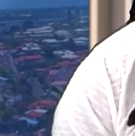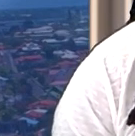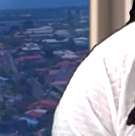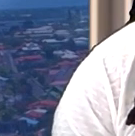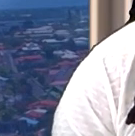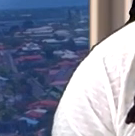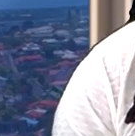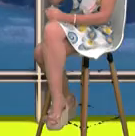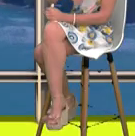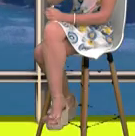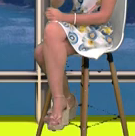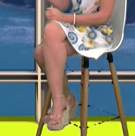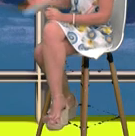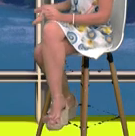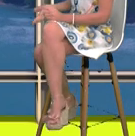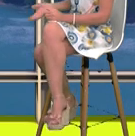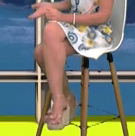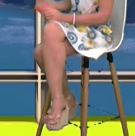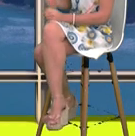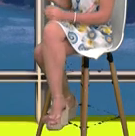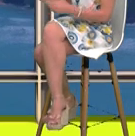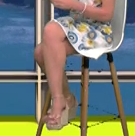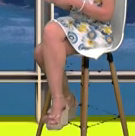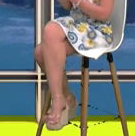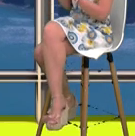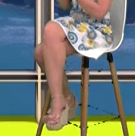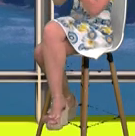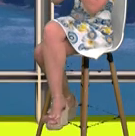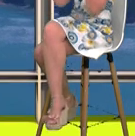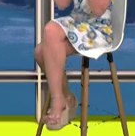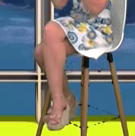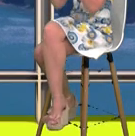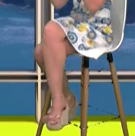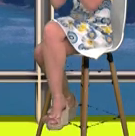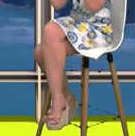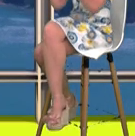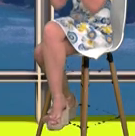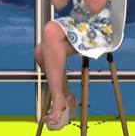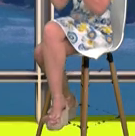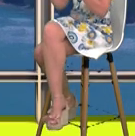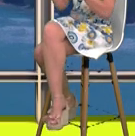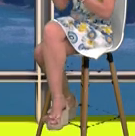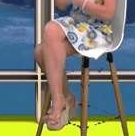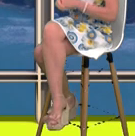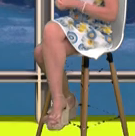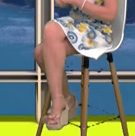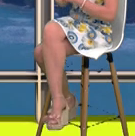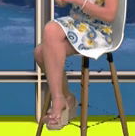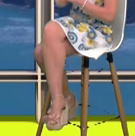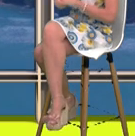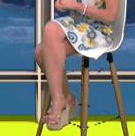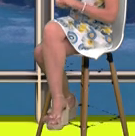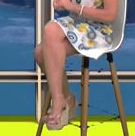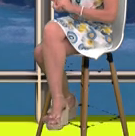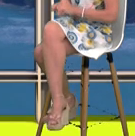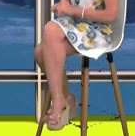difficulté. fait, je pense que l'idée, ce n pas que ce soit exhaustif. L'idée, c'est juste d'ouvrir la porte, d'entrouvrir un petit peu ce qui se passe à CERACA, et